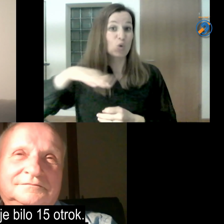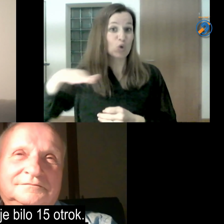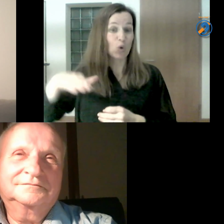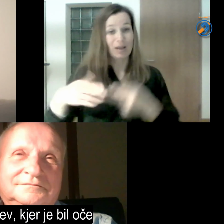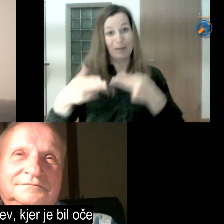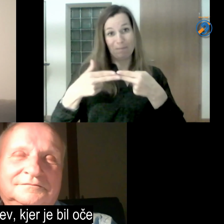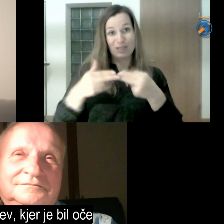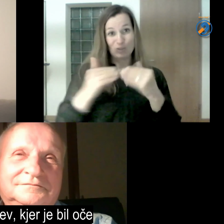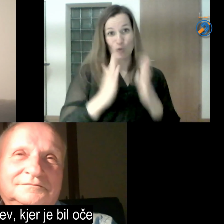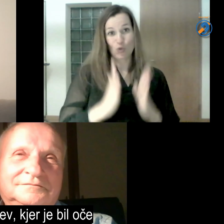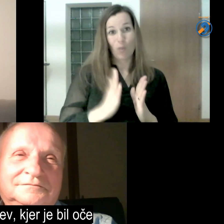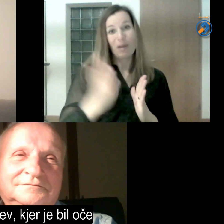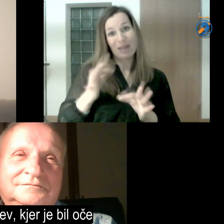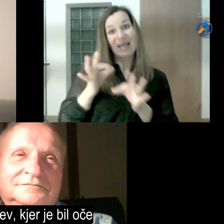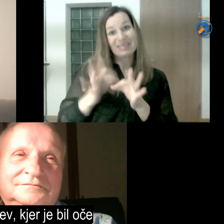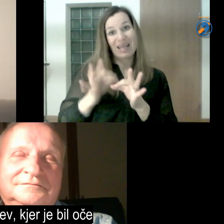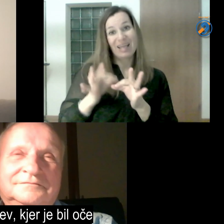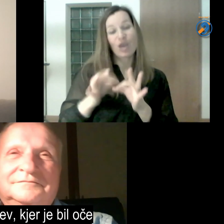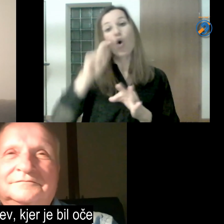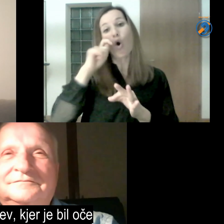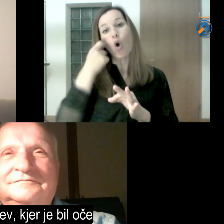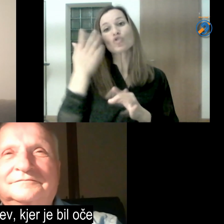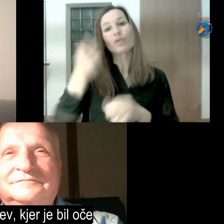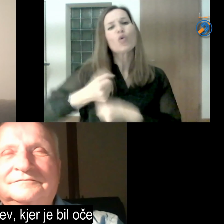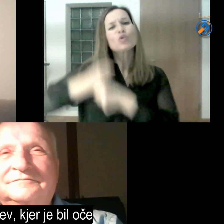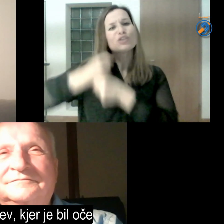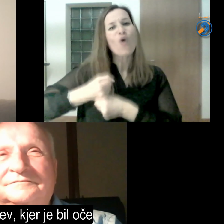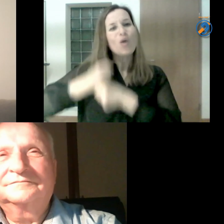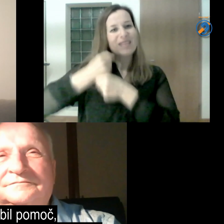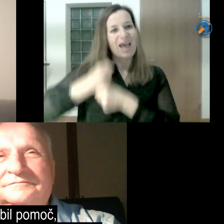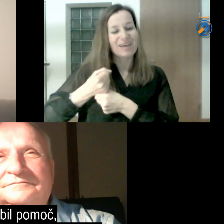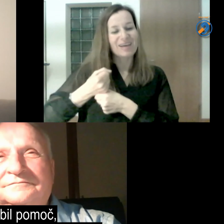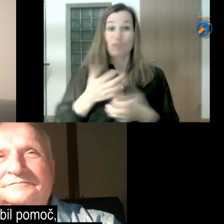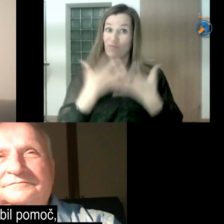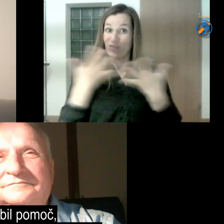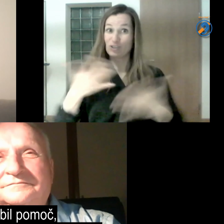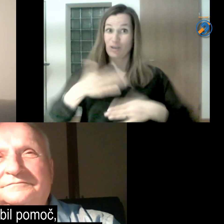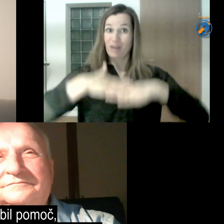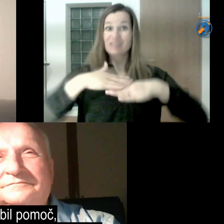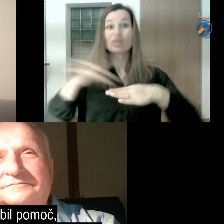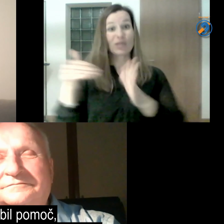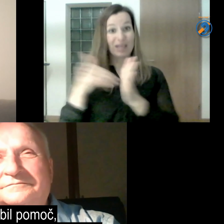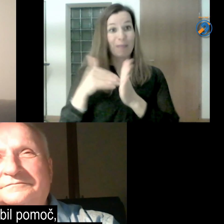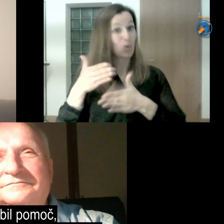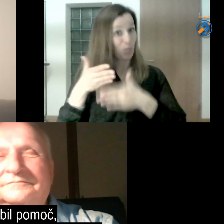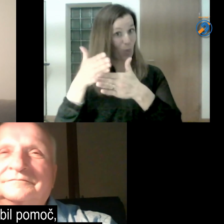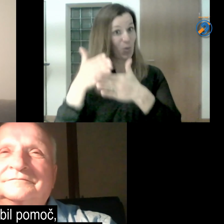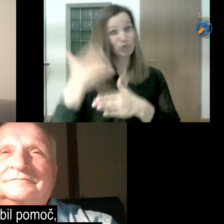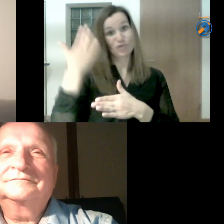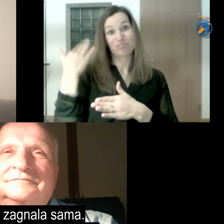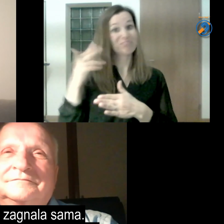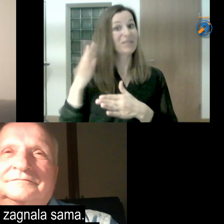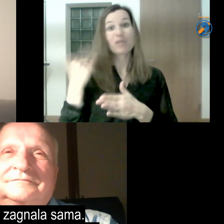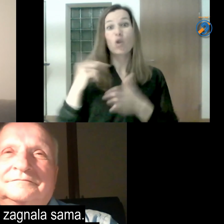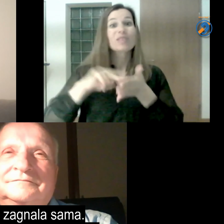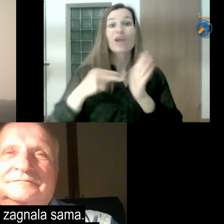bližini doma je bila cerkev, kjer je bil oče zvonar. Ob večjih praznikih je rabil pomoč, saj takrat še ni bilo